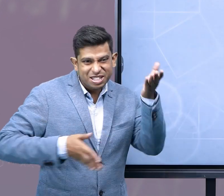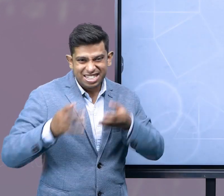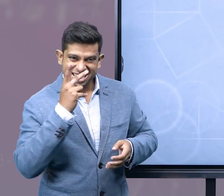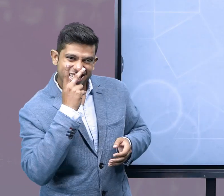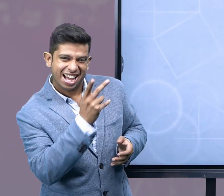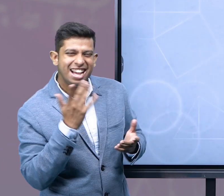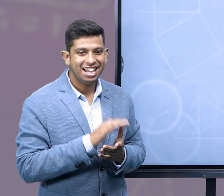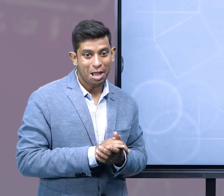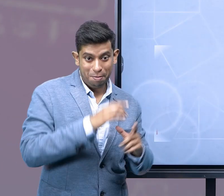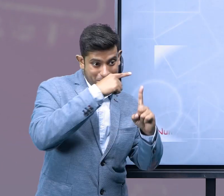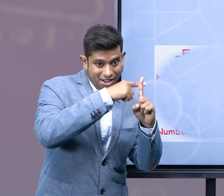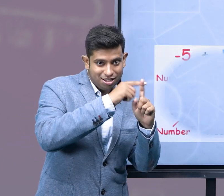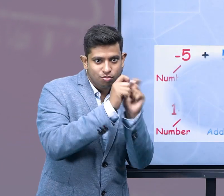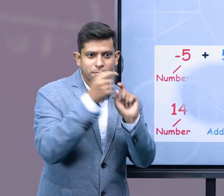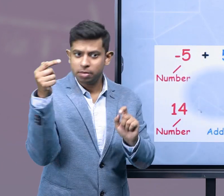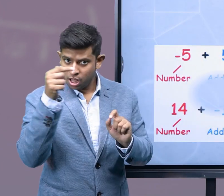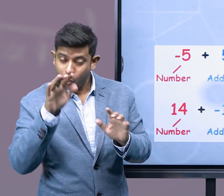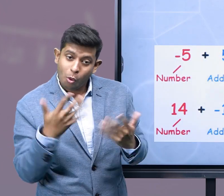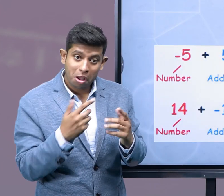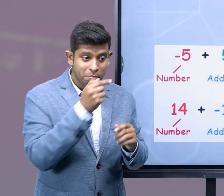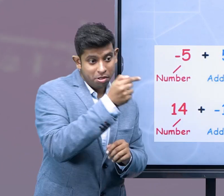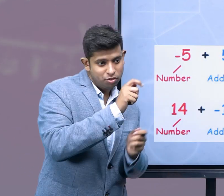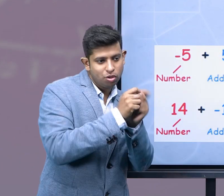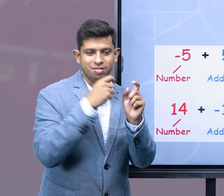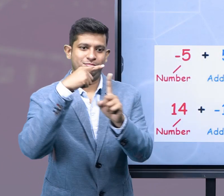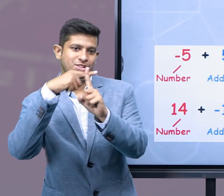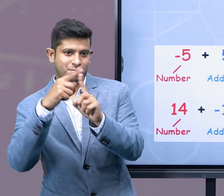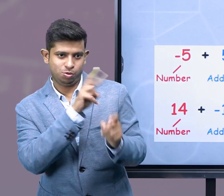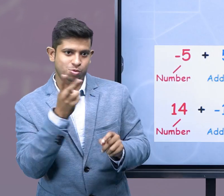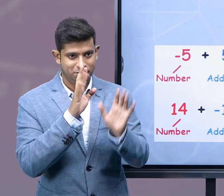अब हम पूर्णांक का योज्य प्रतिलोम देखेंगे।